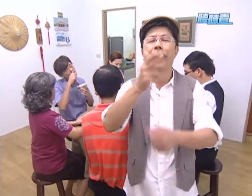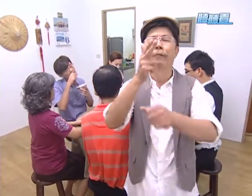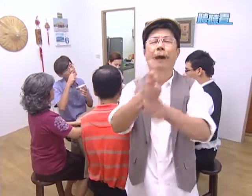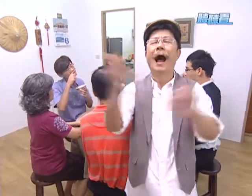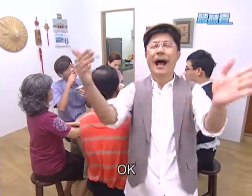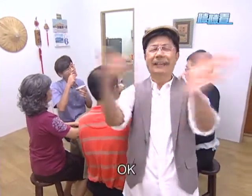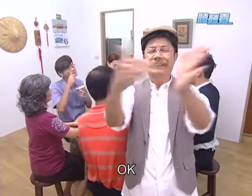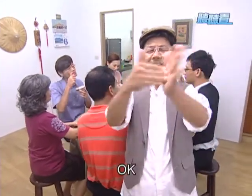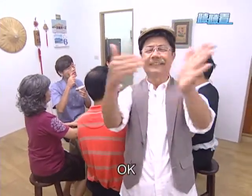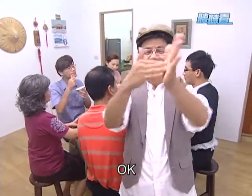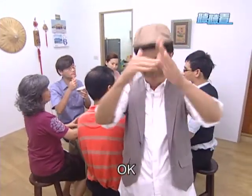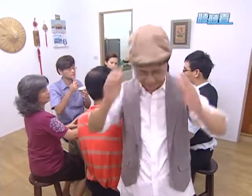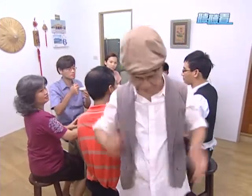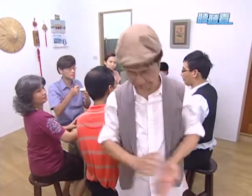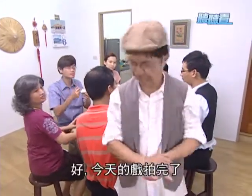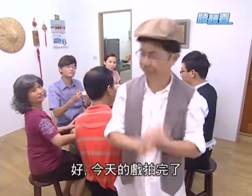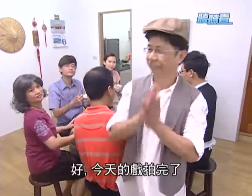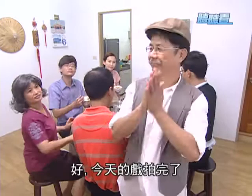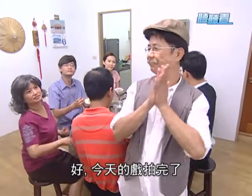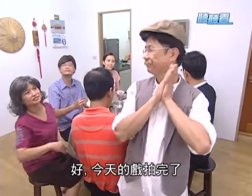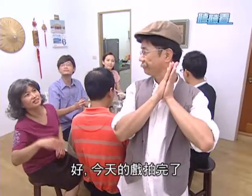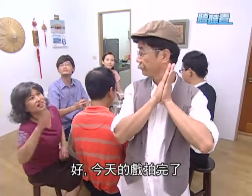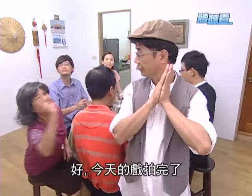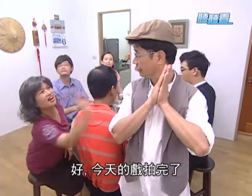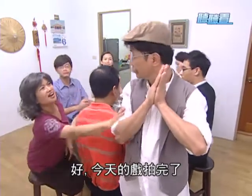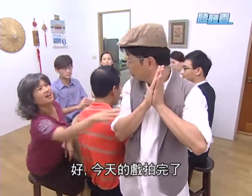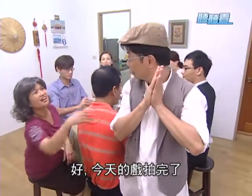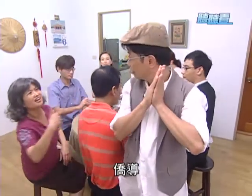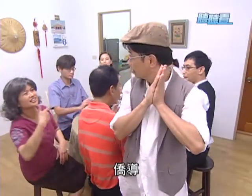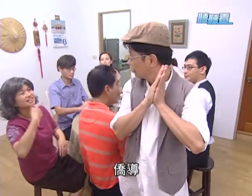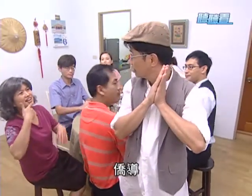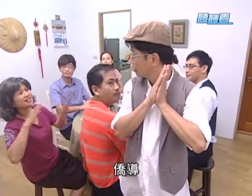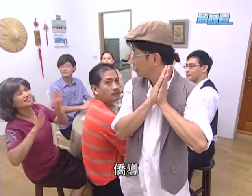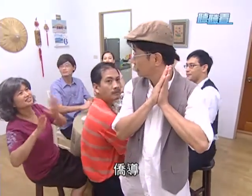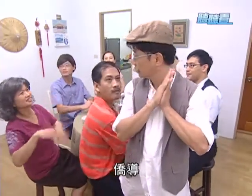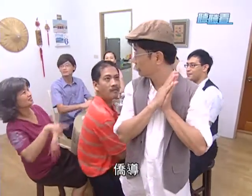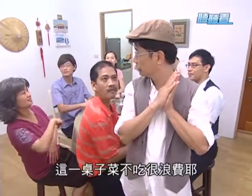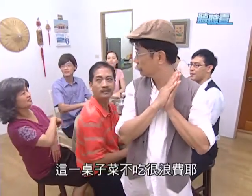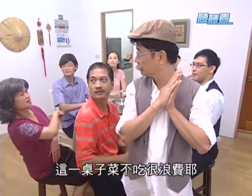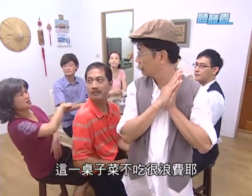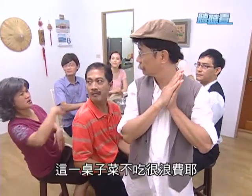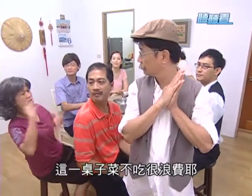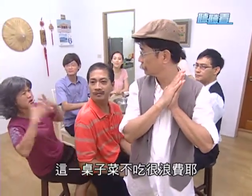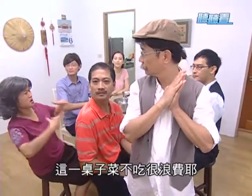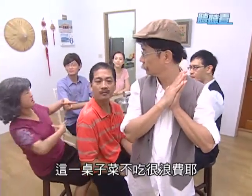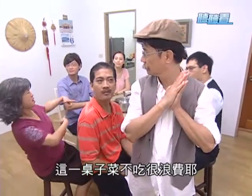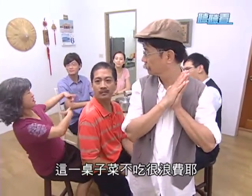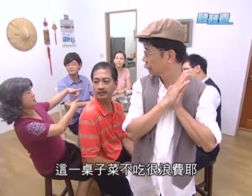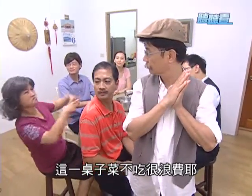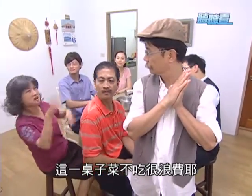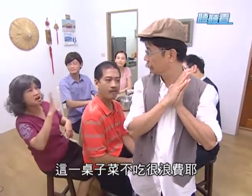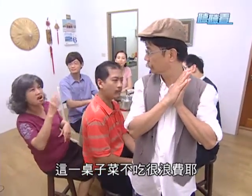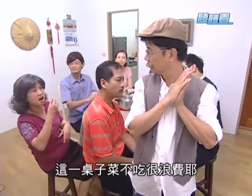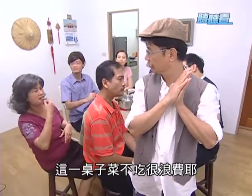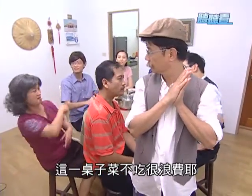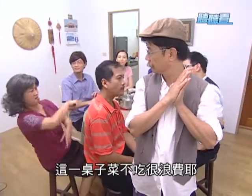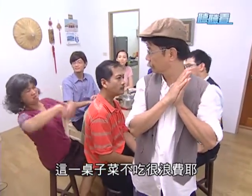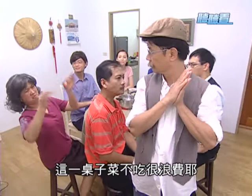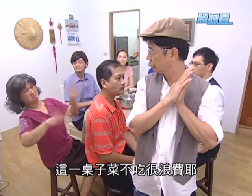OK， 好，今天的戏拍完了。 乔导，这一桌子菜吼，不吃很浪费